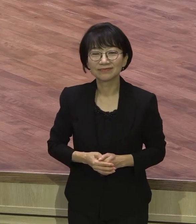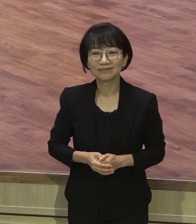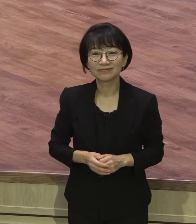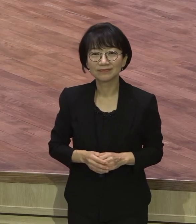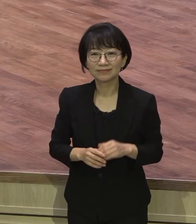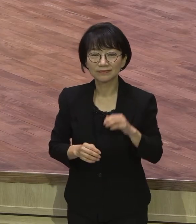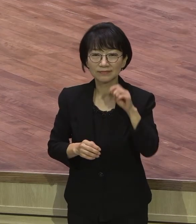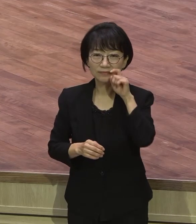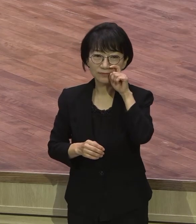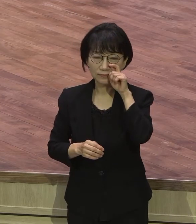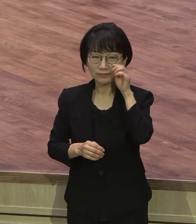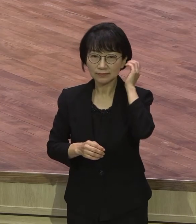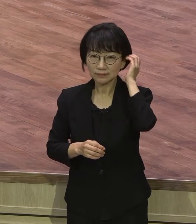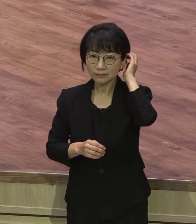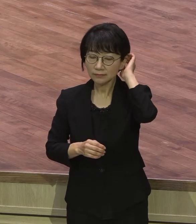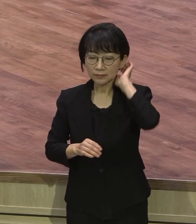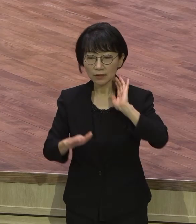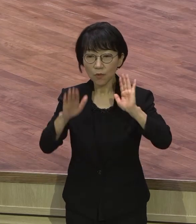이걸 강조하고 있어요.